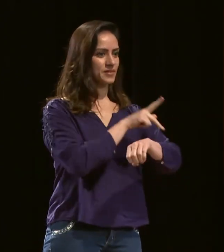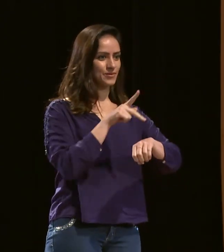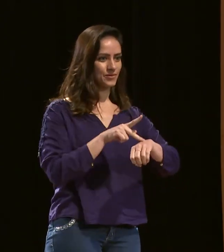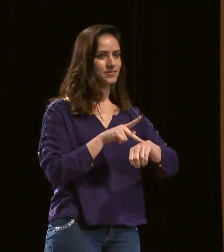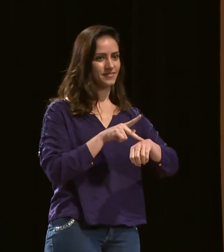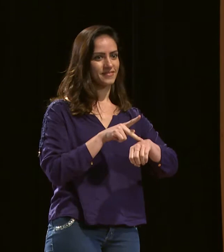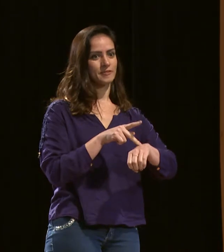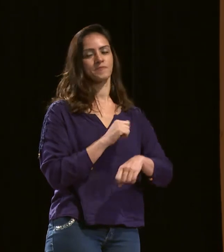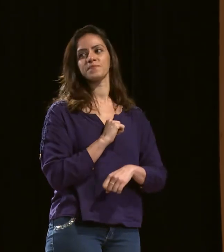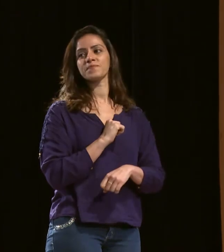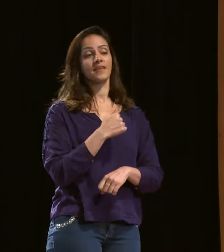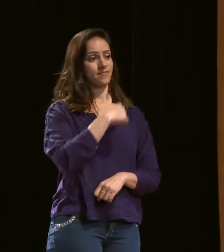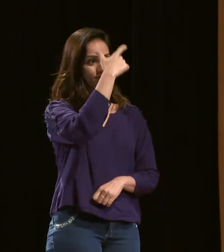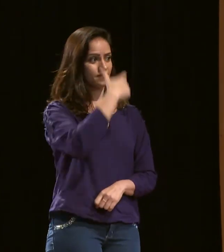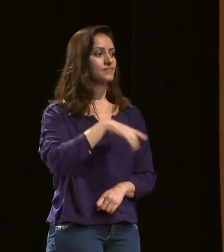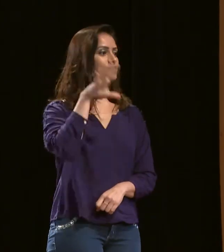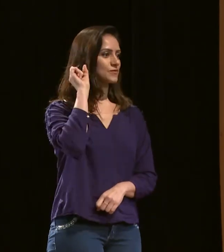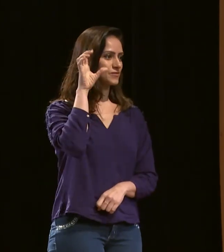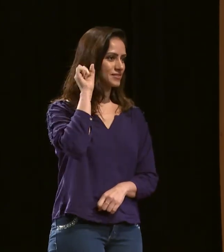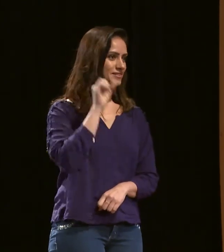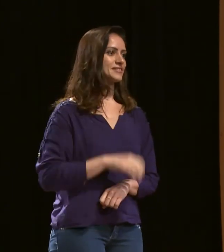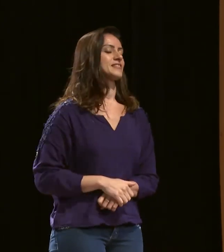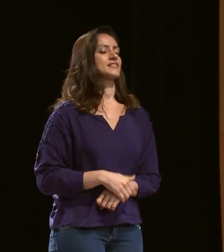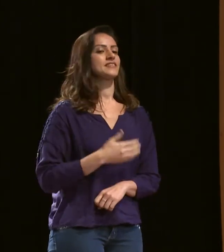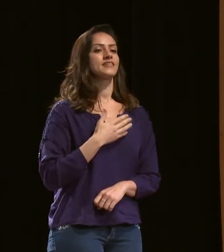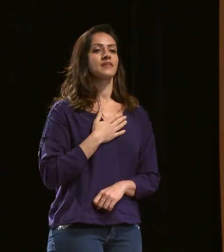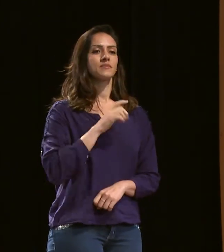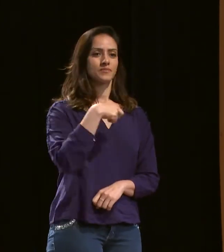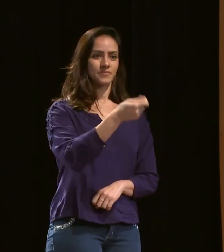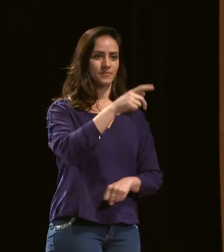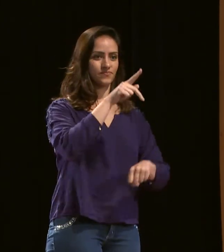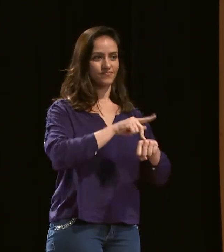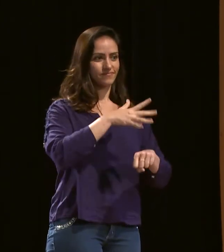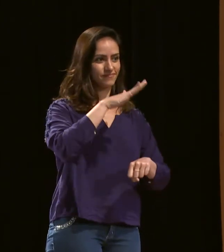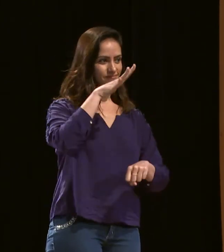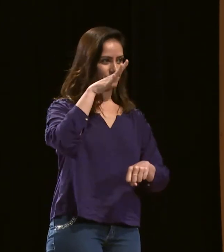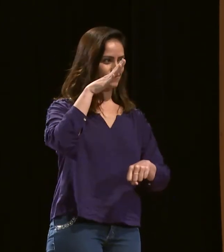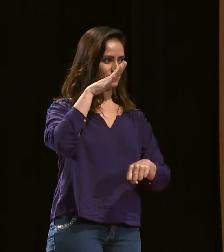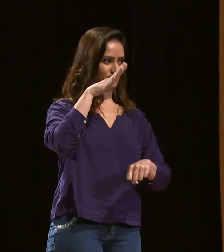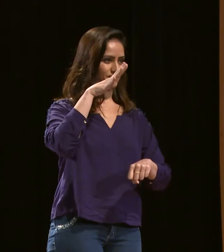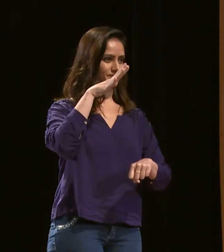me formei no curso de pedagogia. Eu sou ouvinte, o meu sinal é esse.